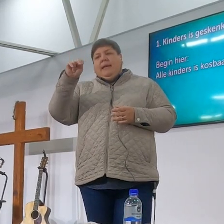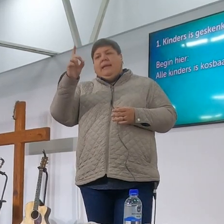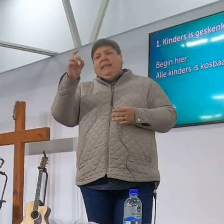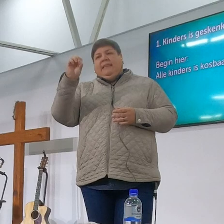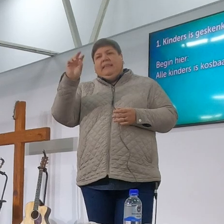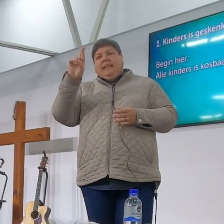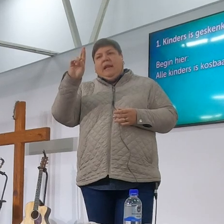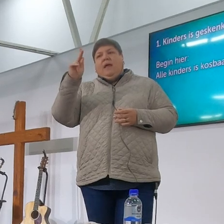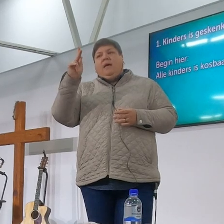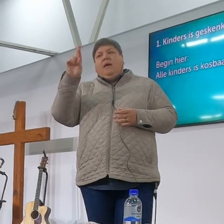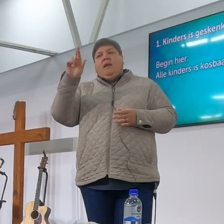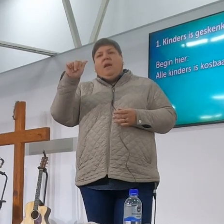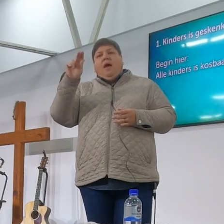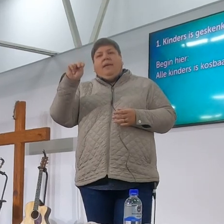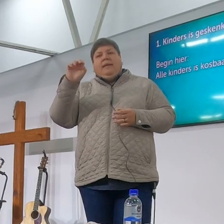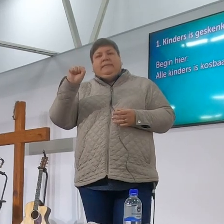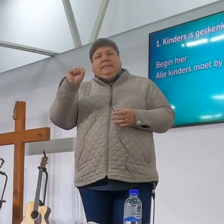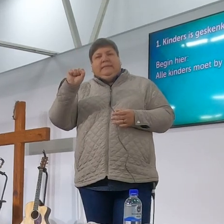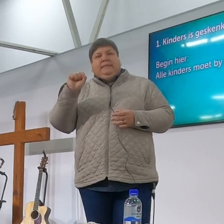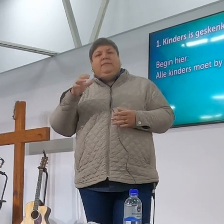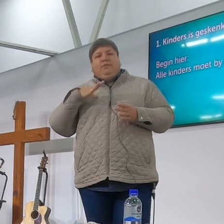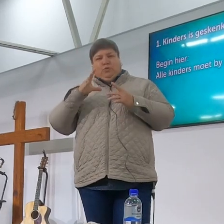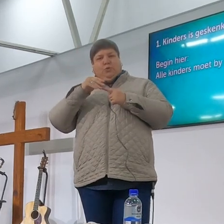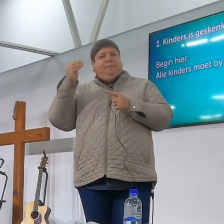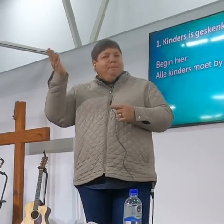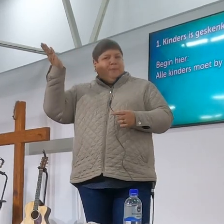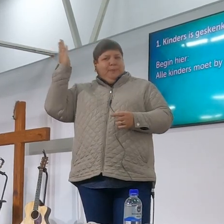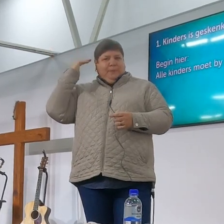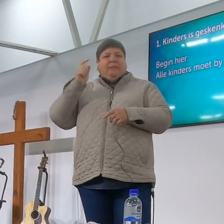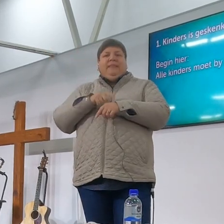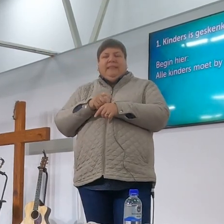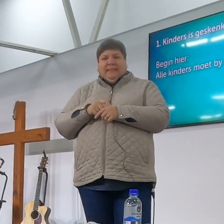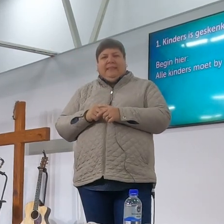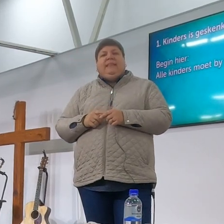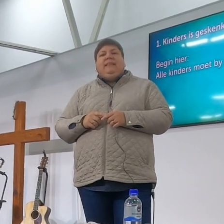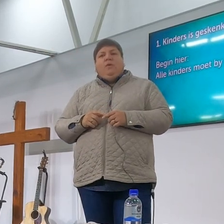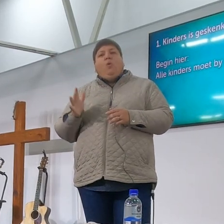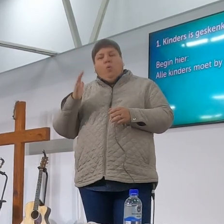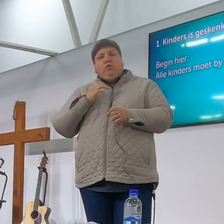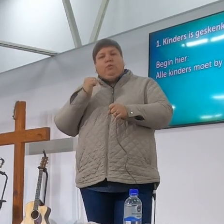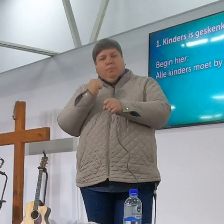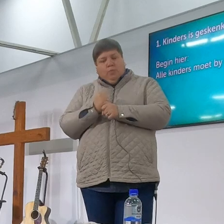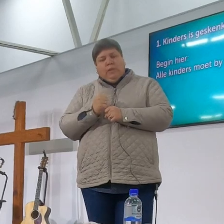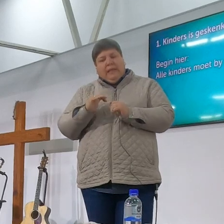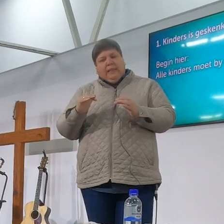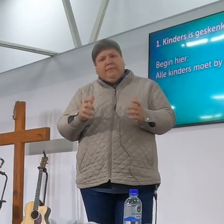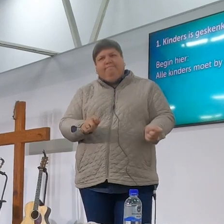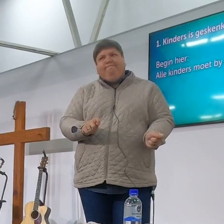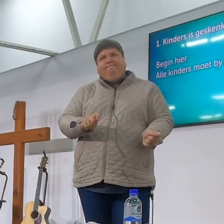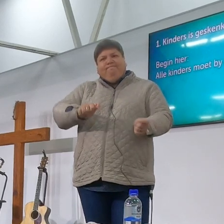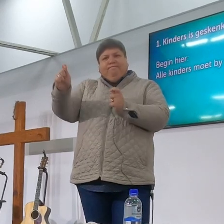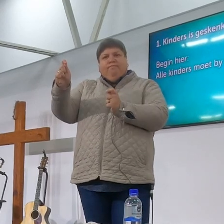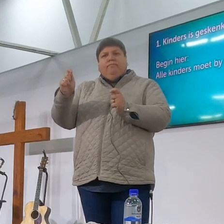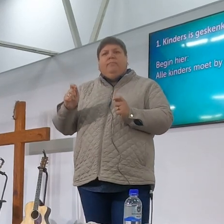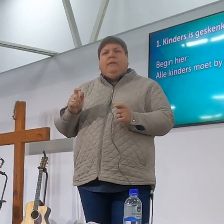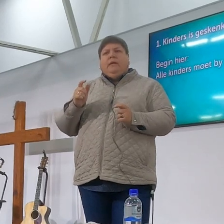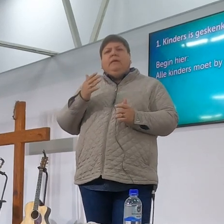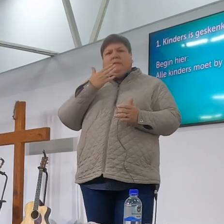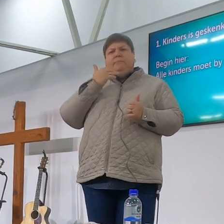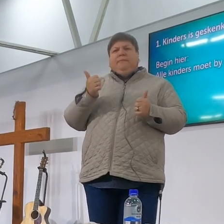ooit? Maar okay, ons moet 'n plan hê. Ons moet alle kinders by Jesus. Kan ek hier net stop?